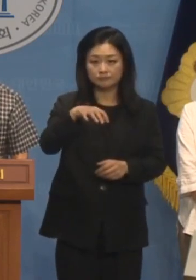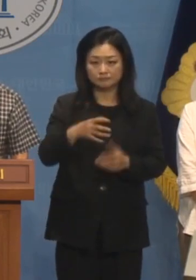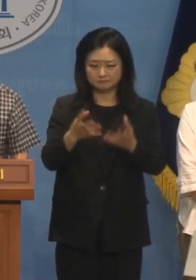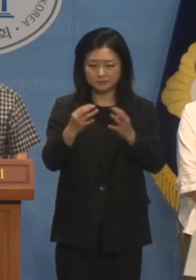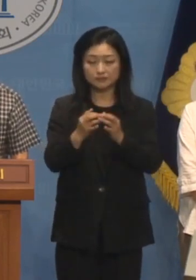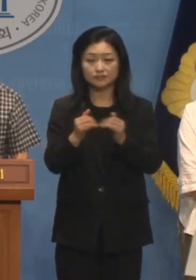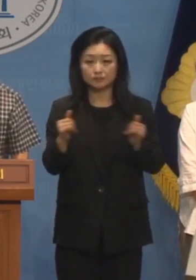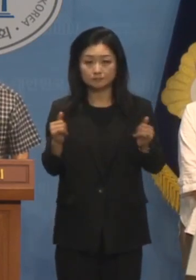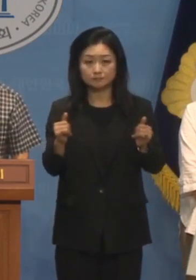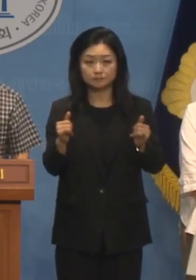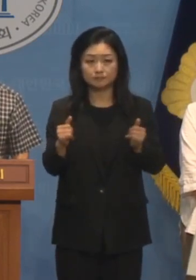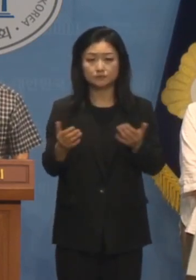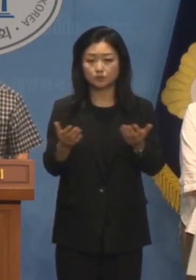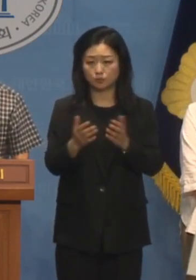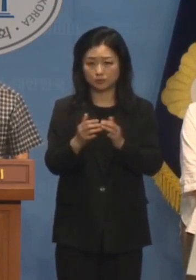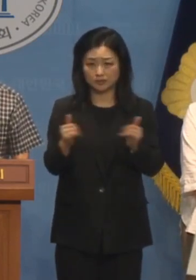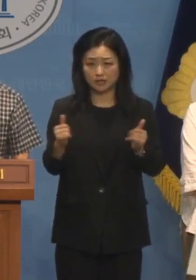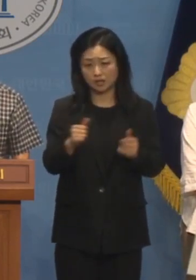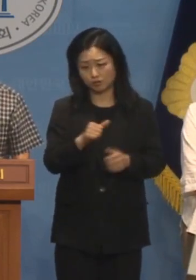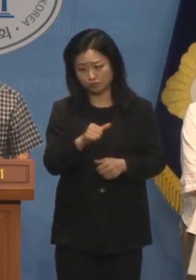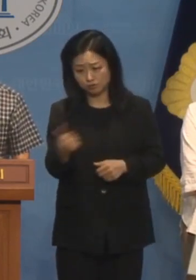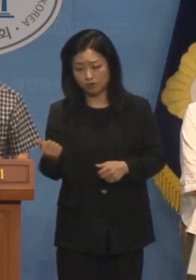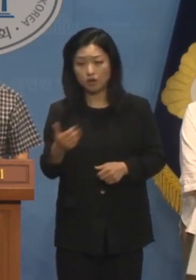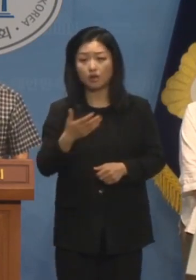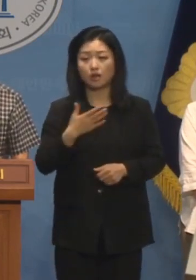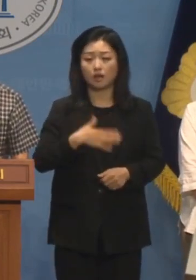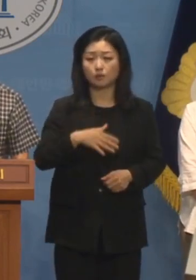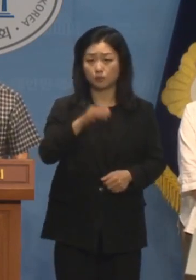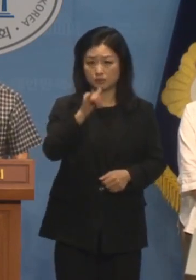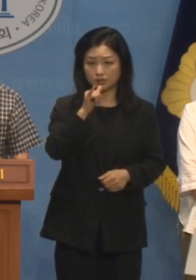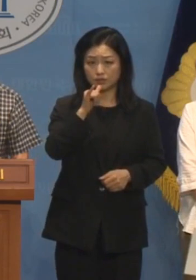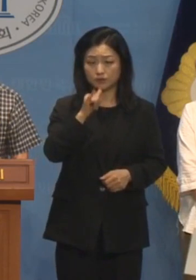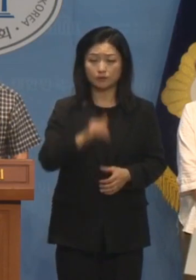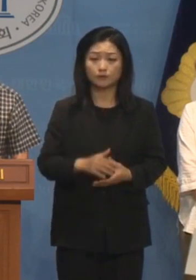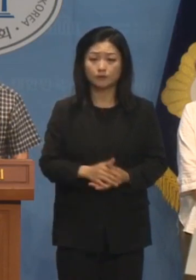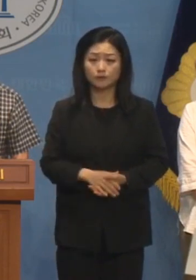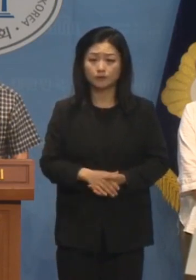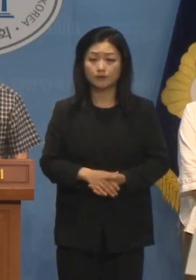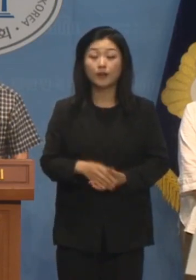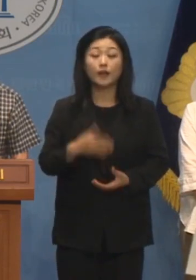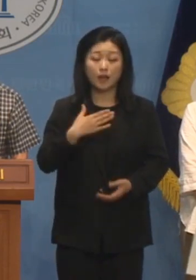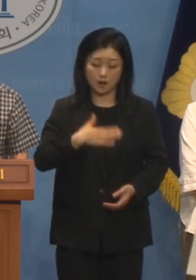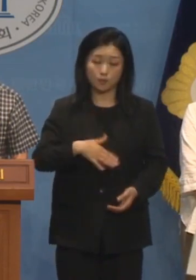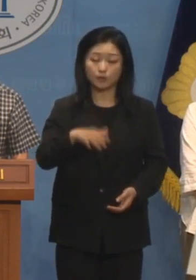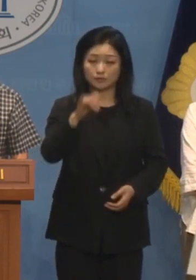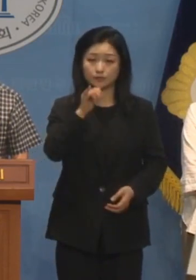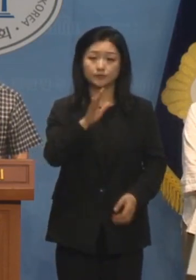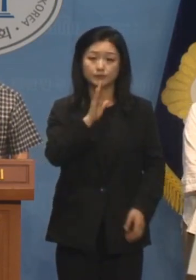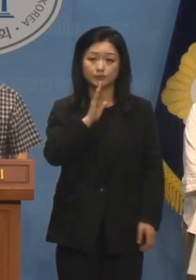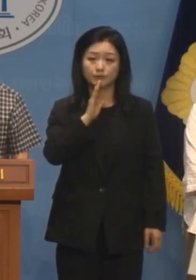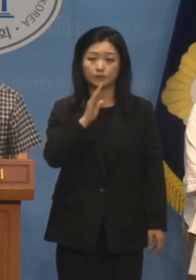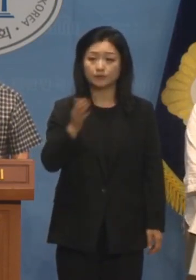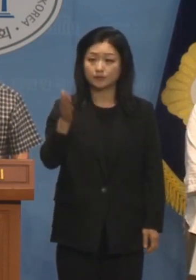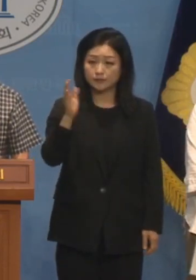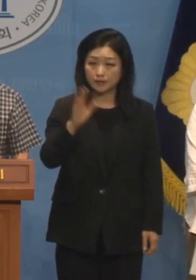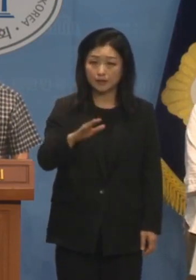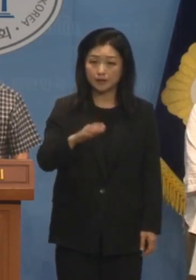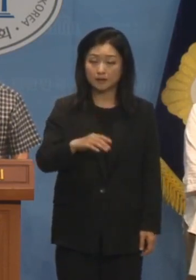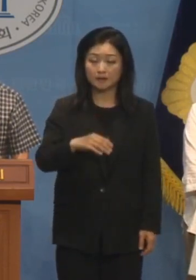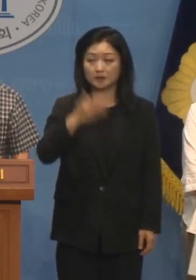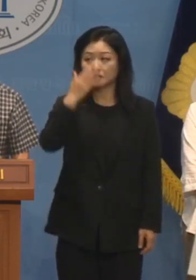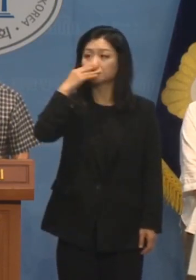많은 노동자들이 죽어가고 있다는 사실을 분명히 알고 있음에도 눈 하나